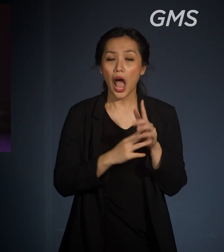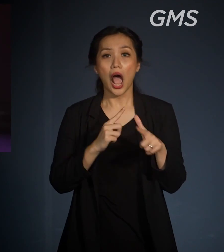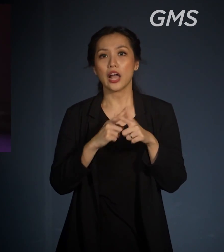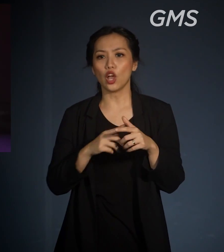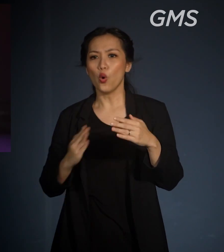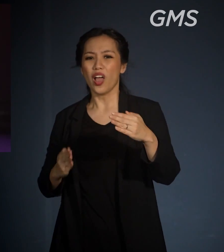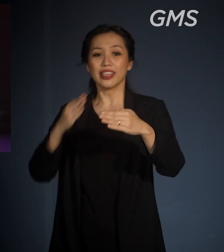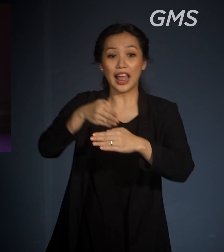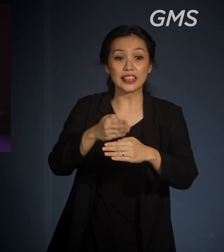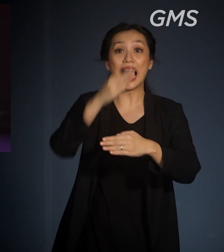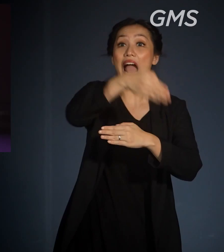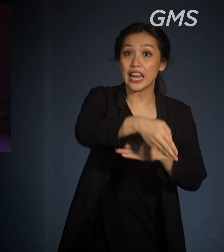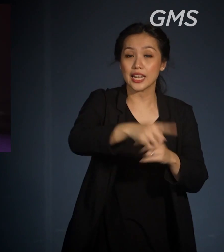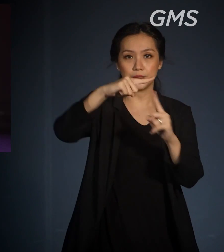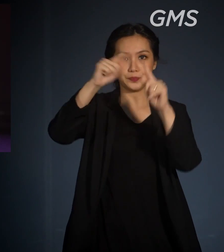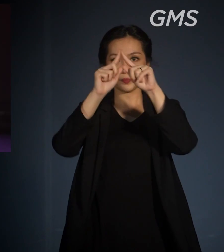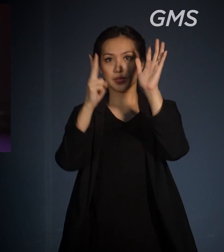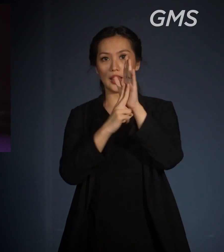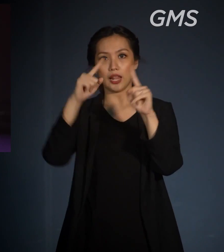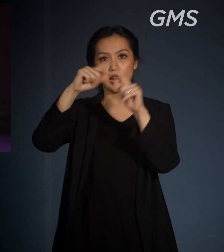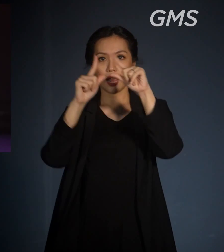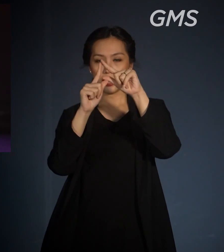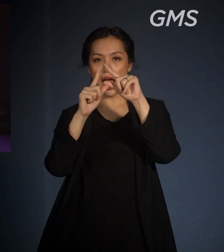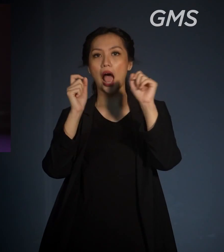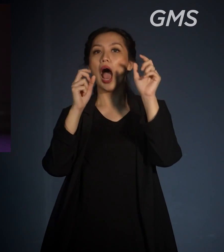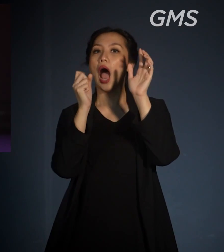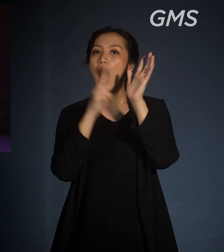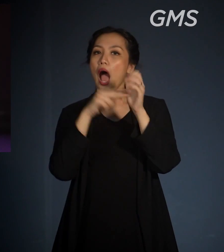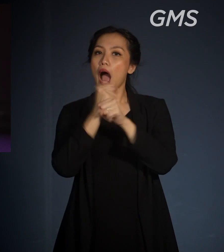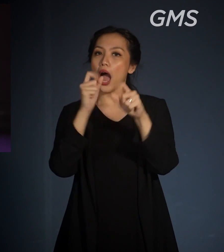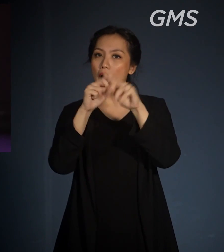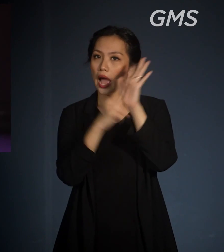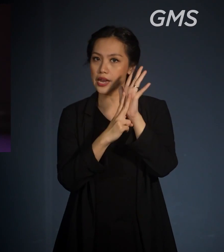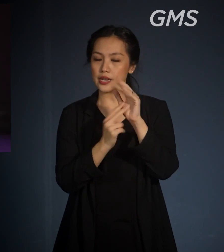ulangi, berani menghadapi tekanan dan tantangan.